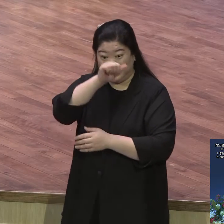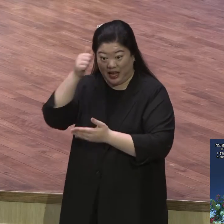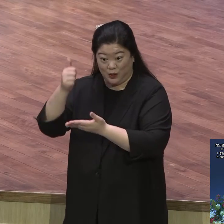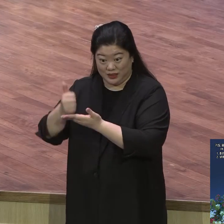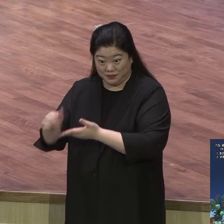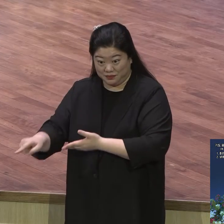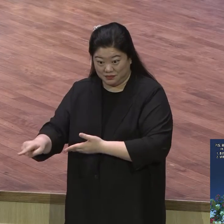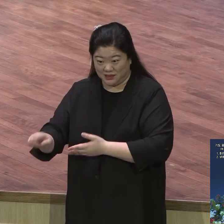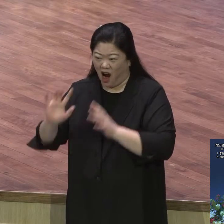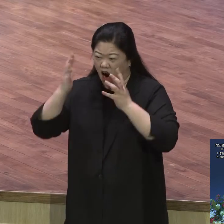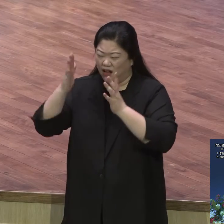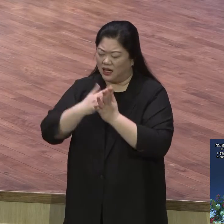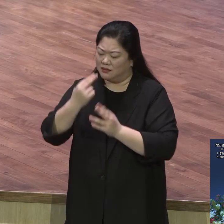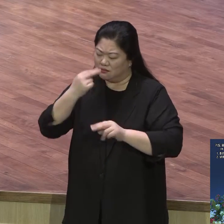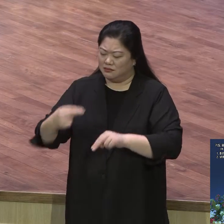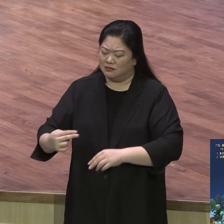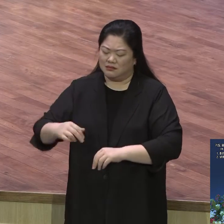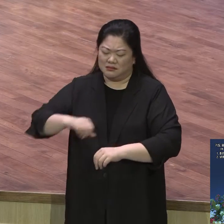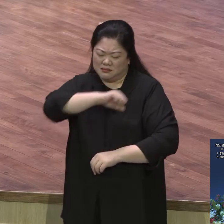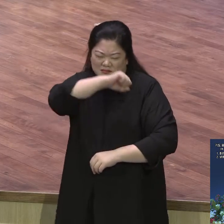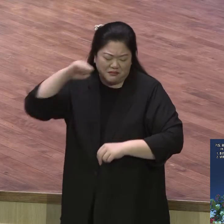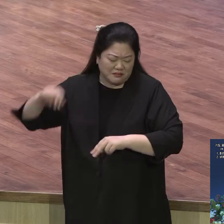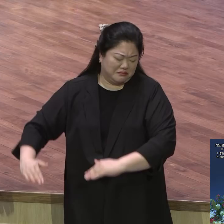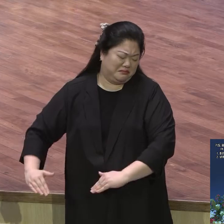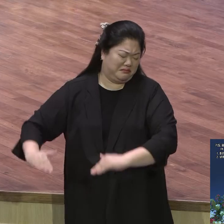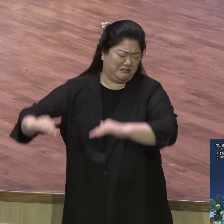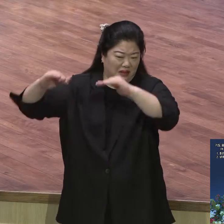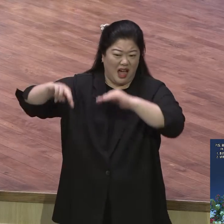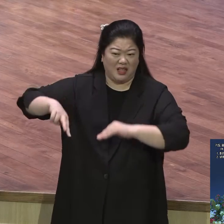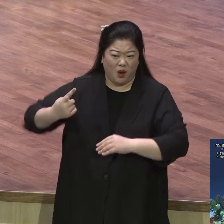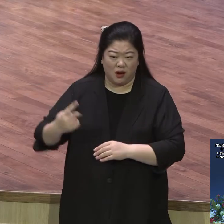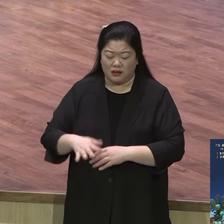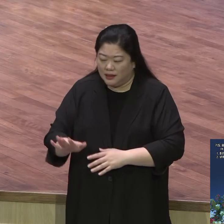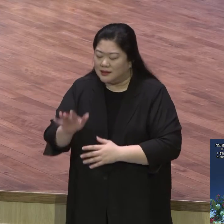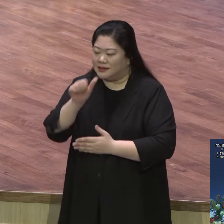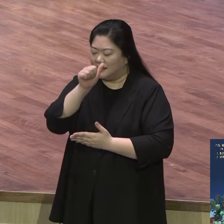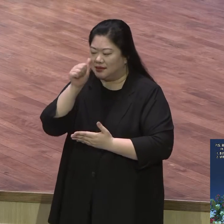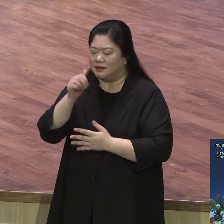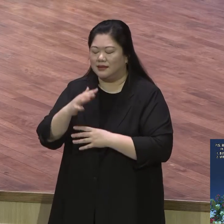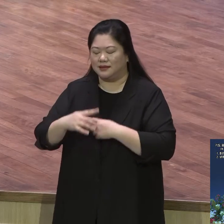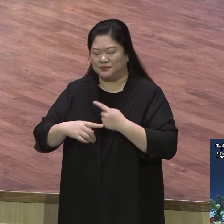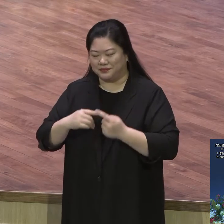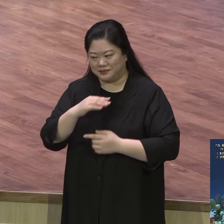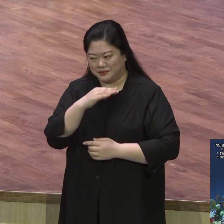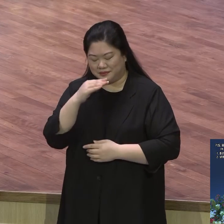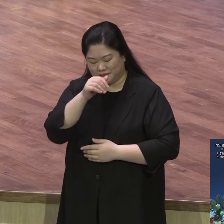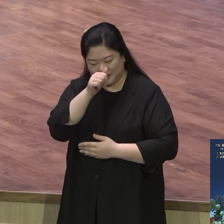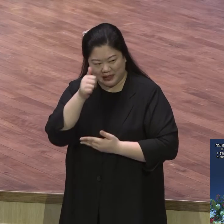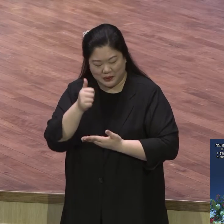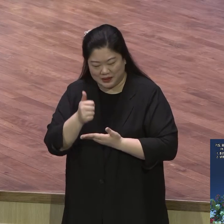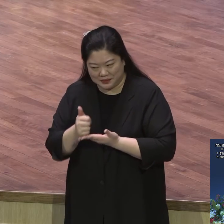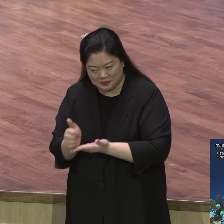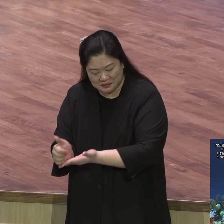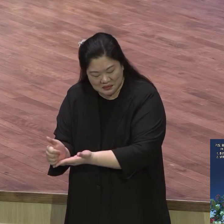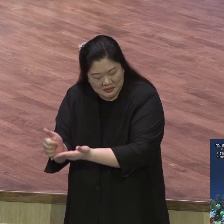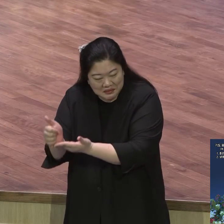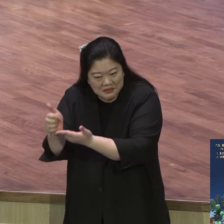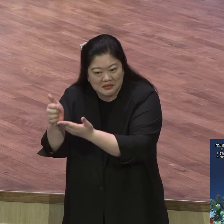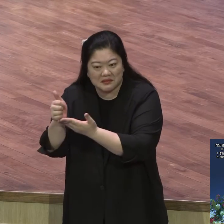사람 다 우리도 사람인데 그런데 목사들은요 목사가 딱 되면 때려보세요 맞고 있지 같이 안 때립니다